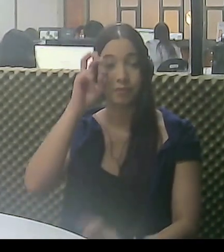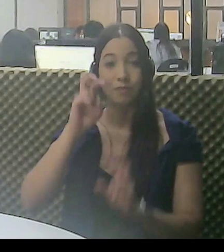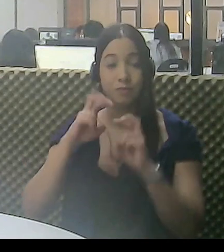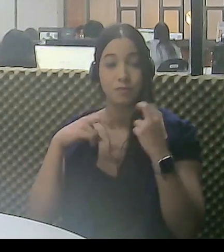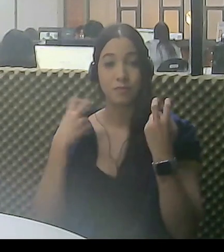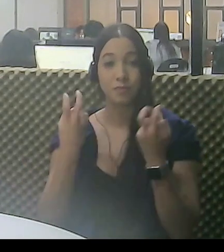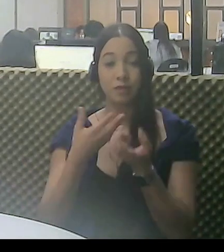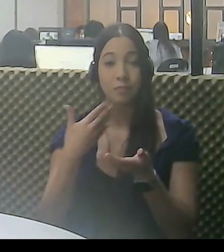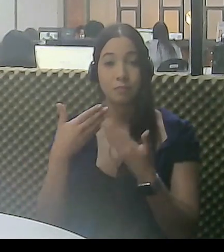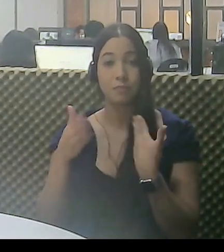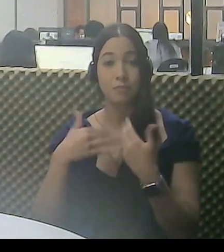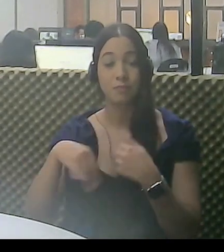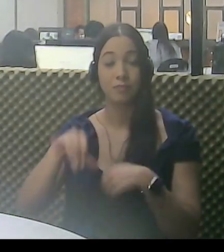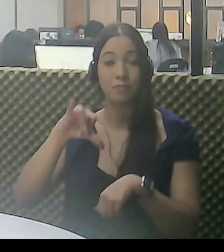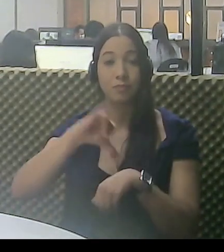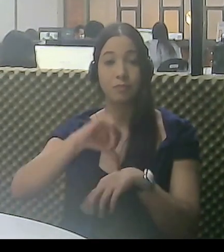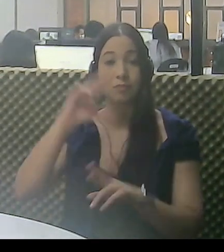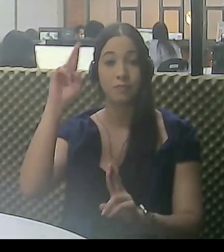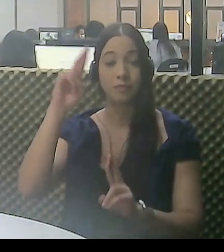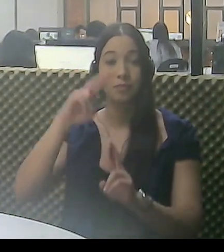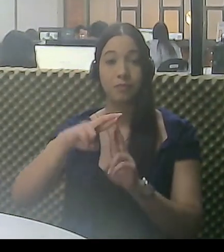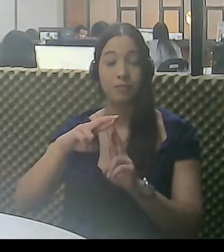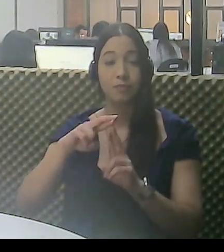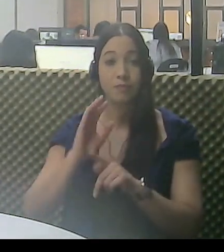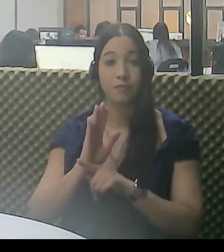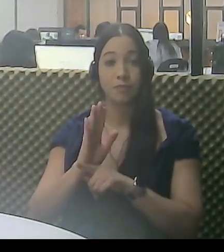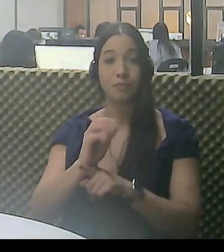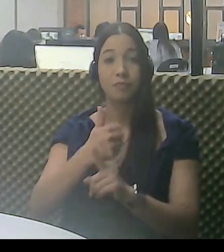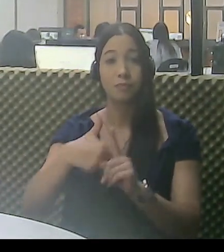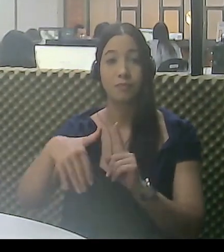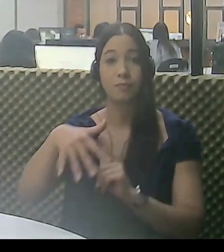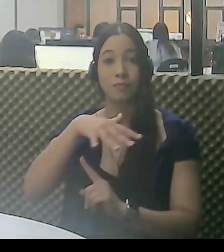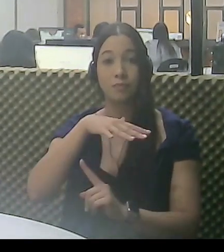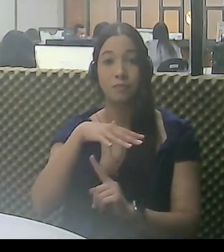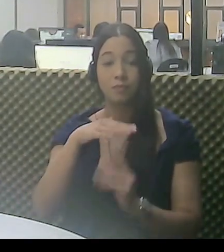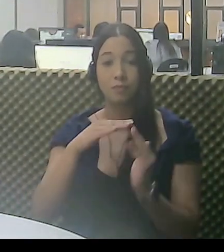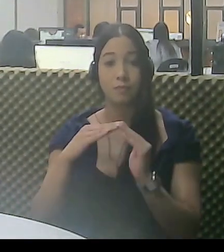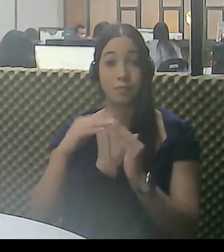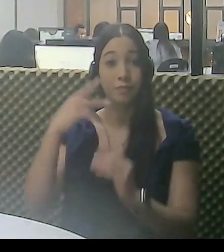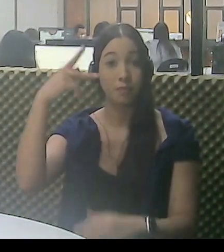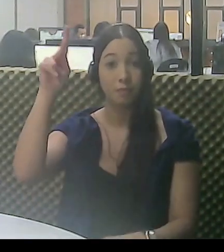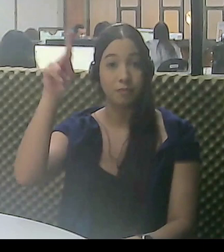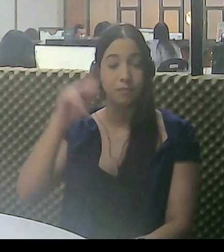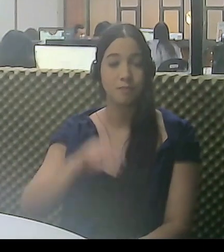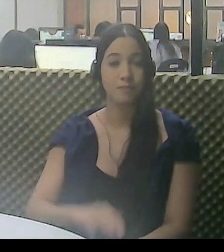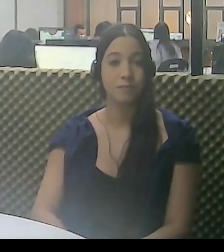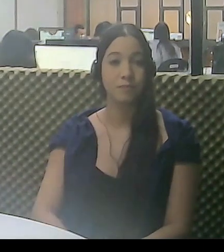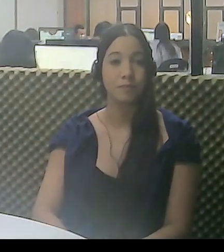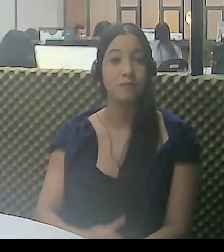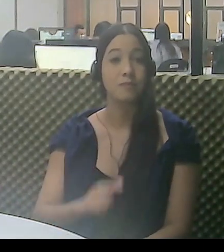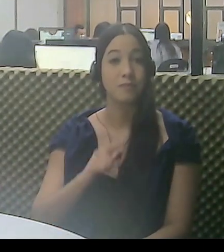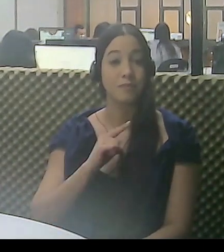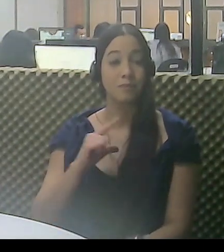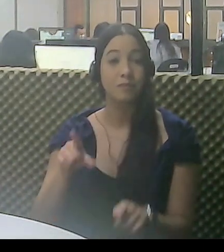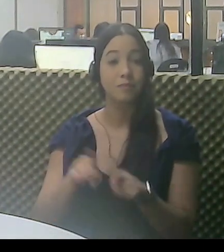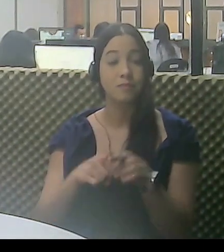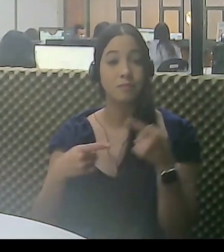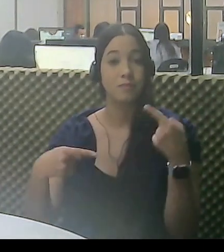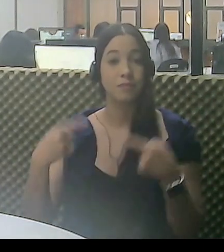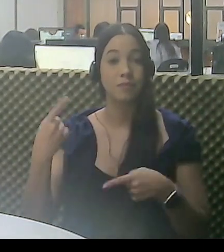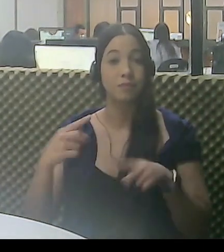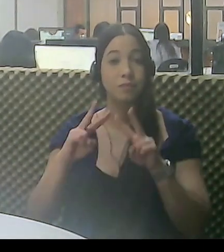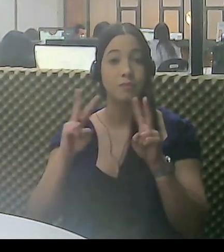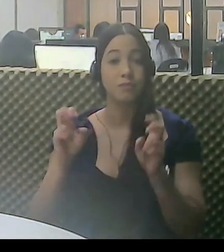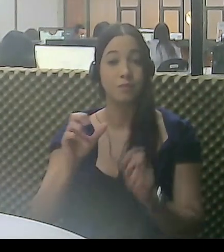de conversa no Centro de Referência de Assistência Social, o CRAS do bairro. A iniciativa também contemplará a discussão sobre